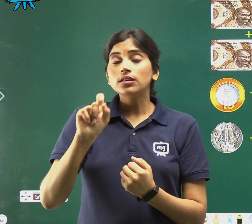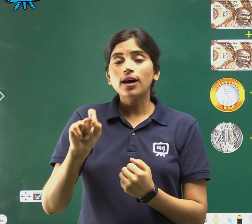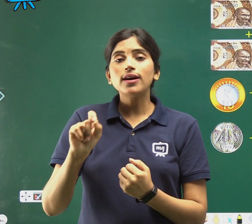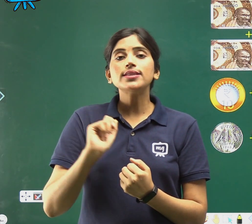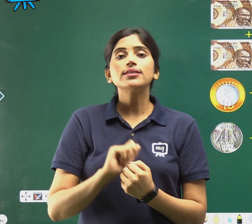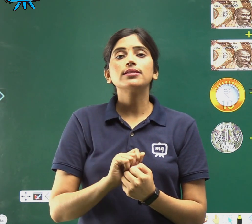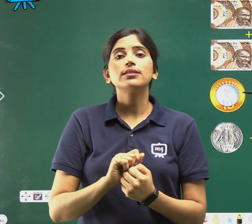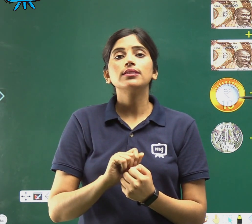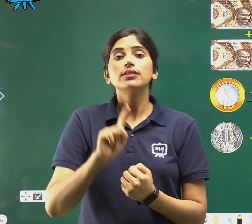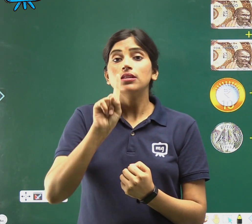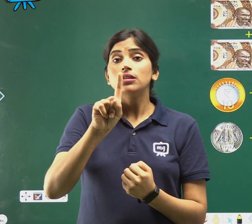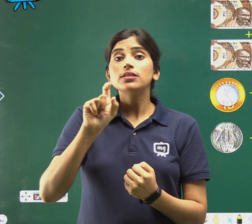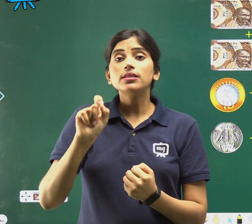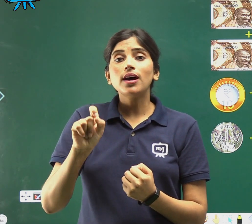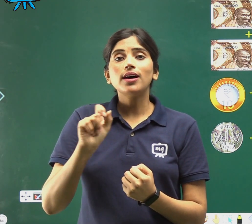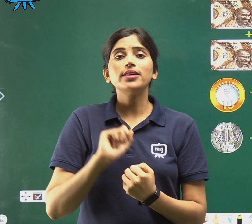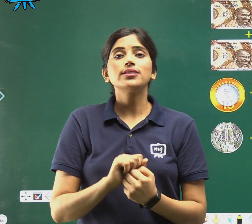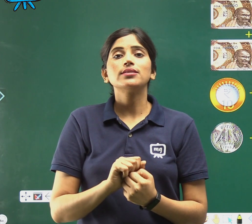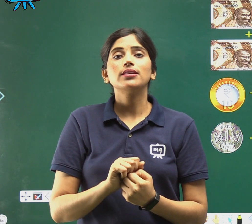10 10,